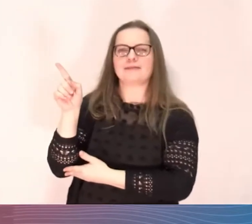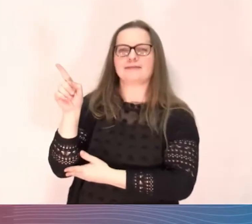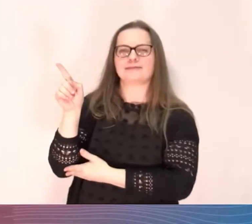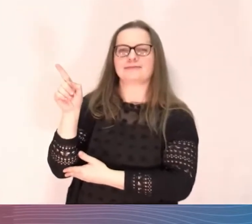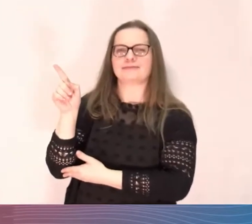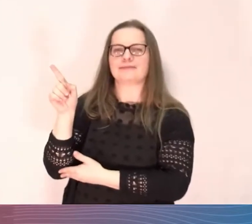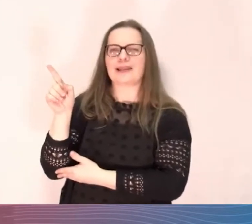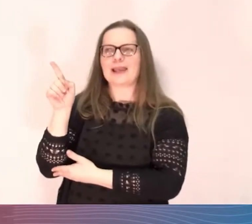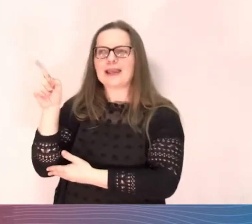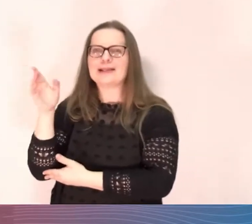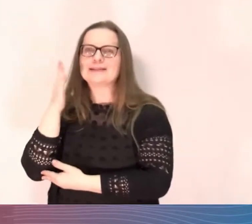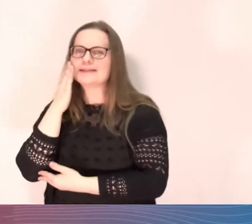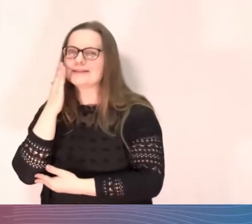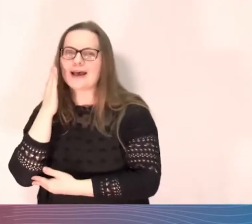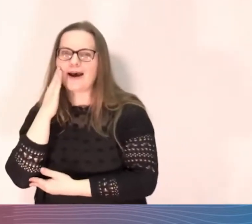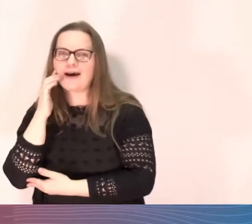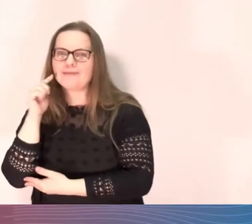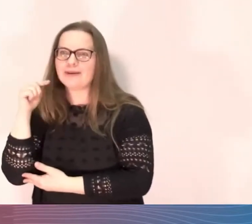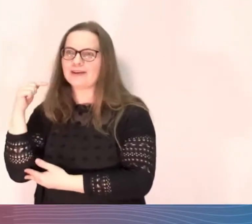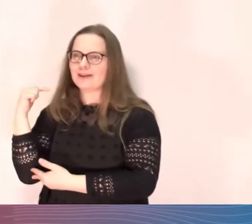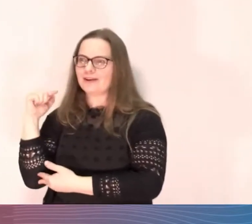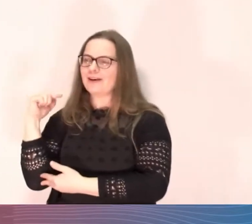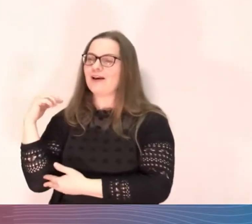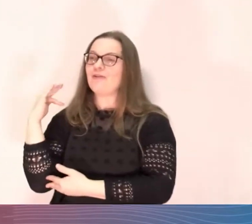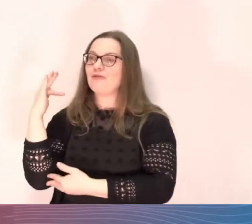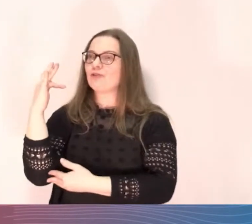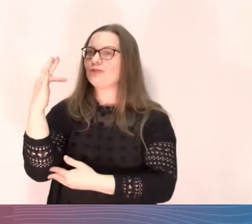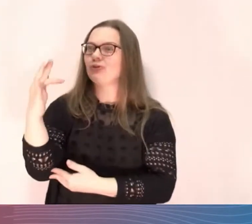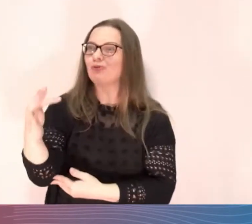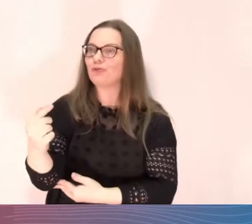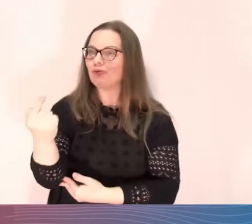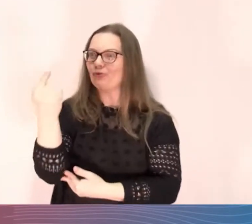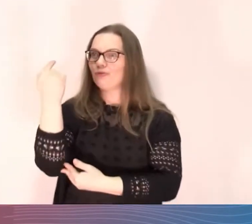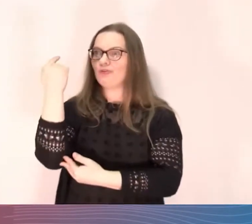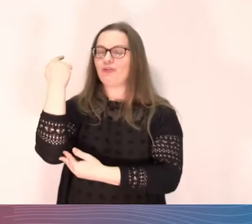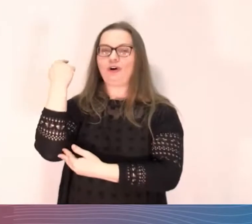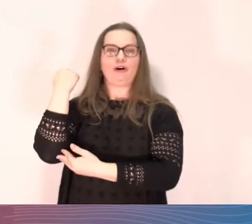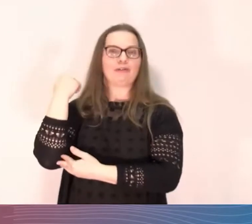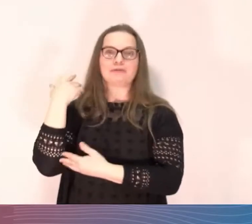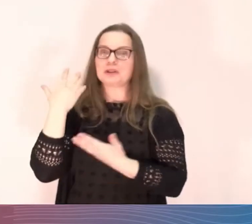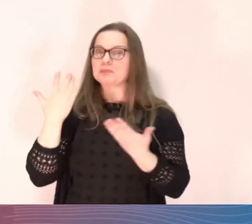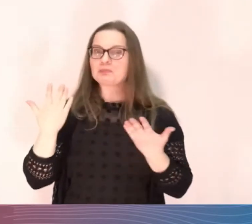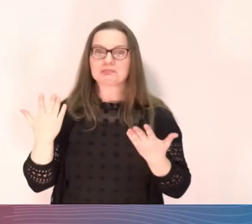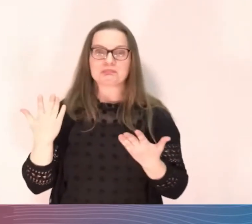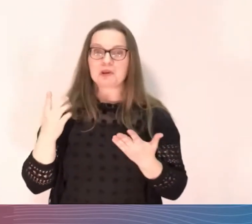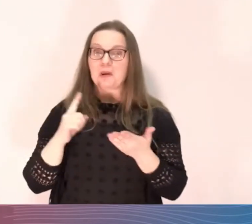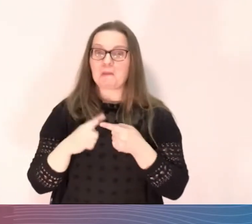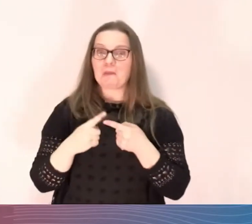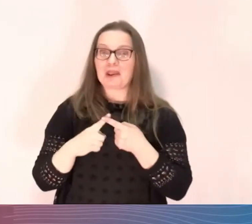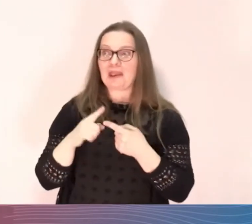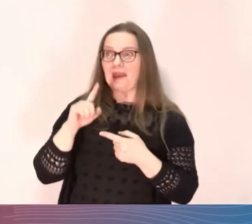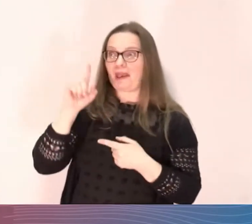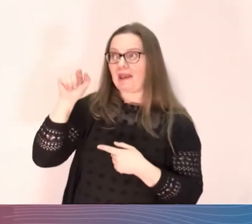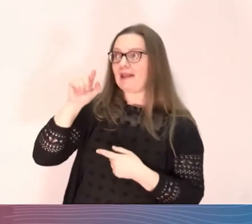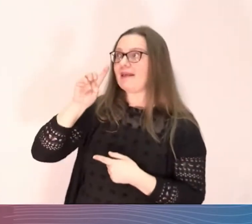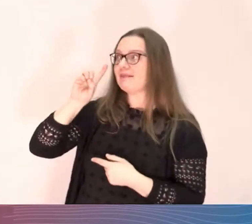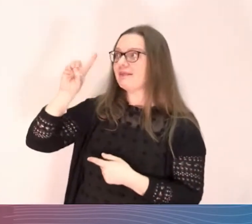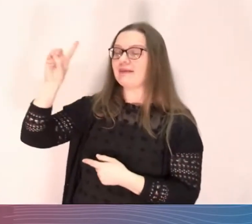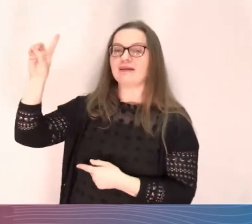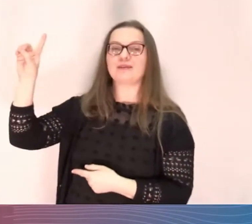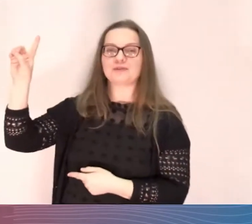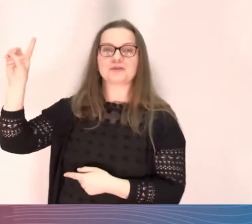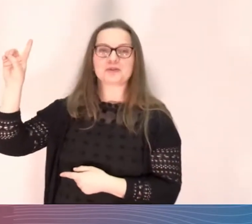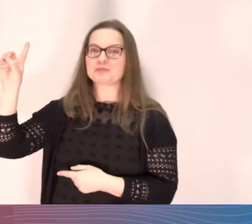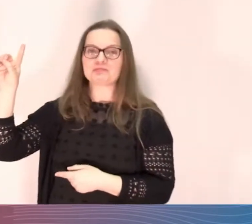ele pode acessar o tempo no tempo que for. Ele pode acessar o tempo antes de começar o